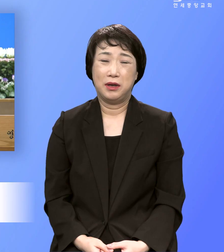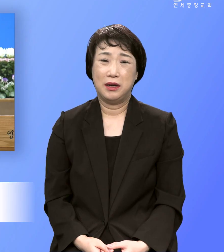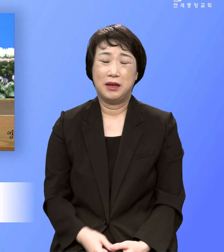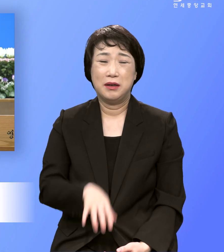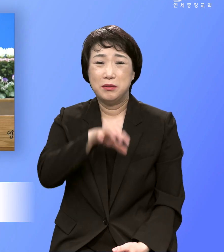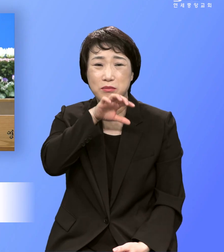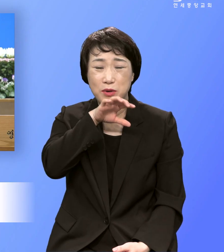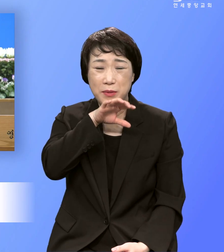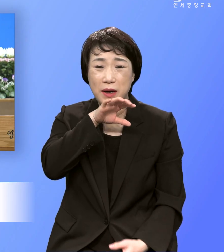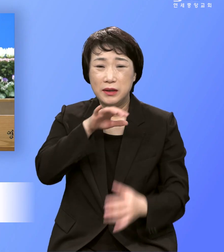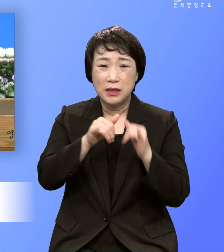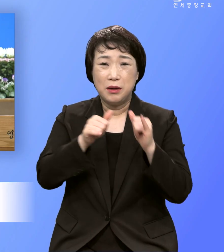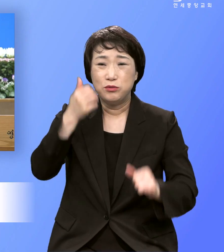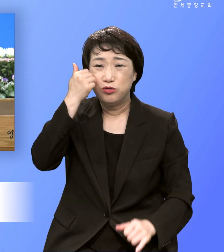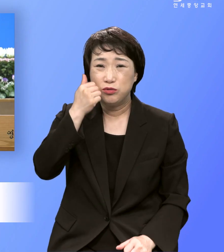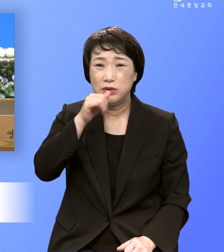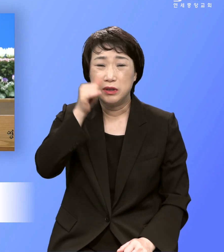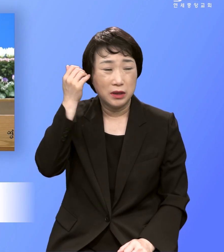불평하는 사람이 있습니까?